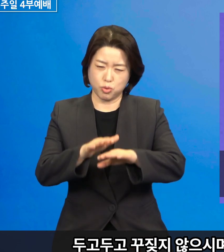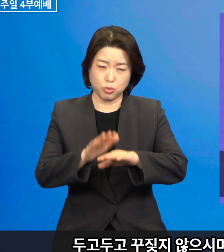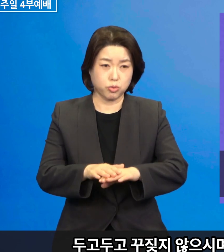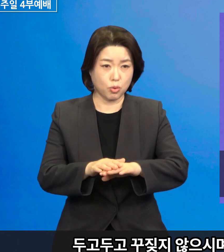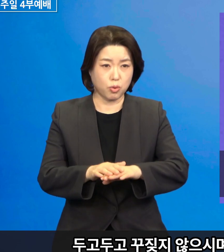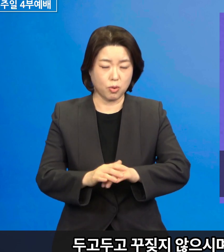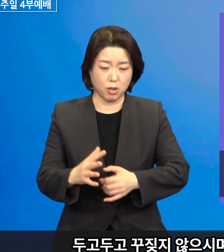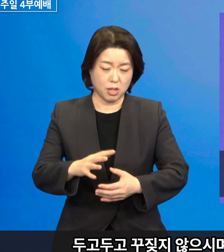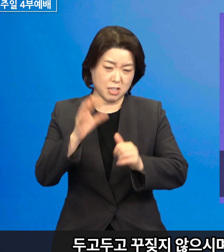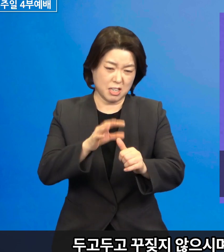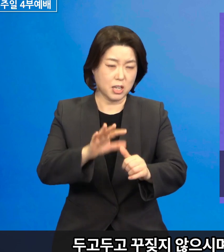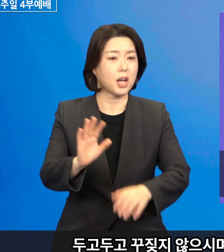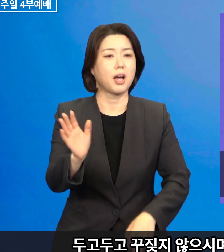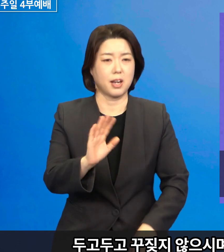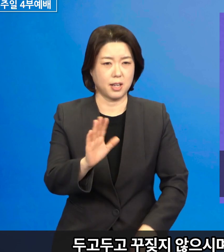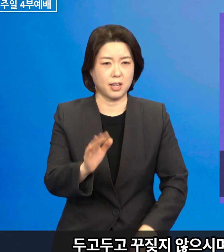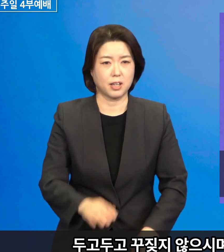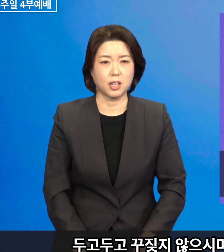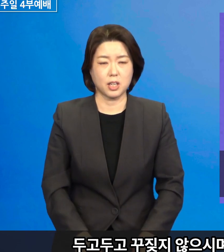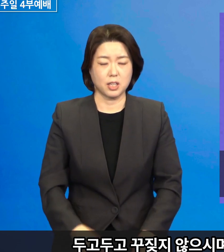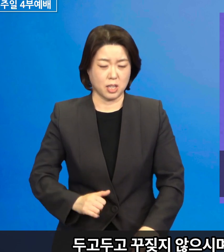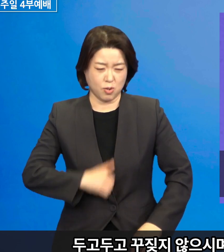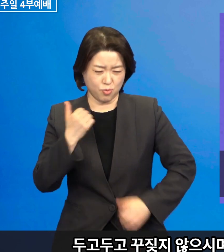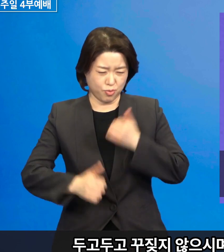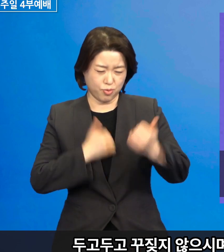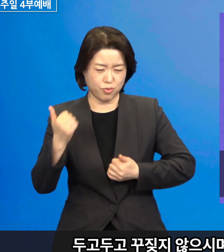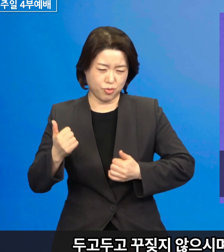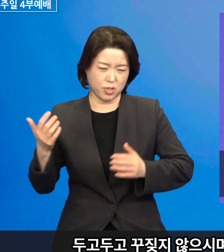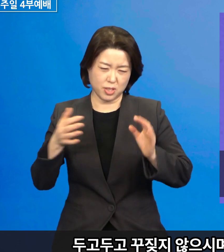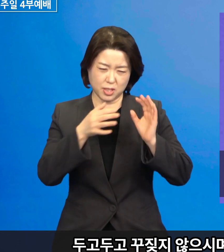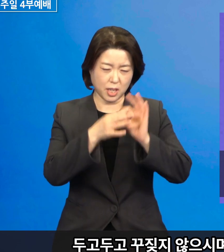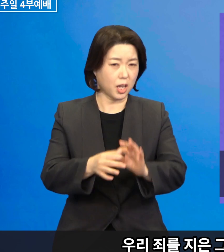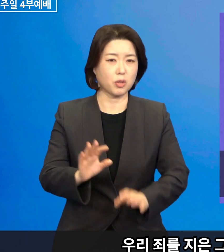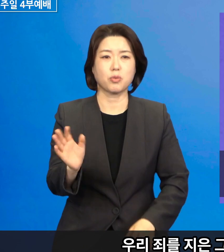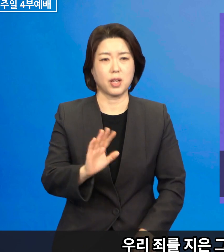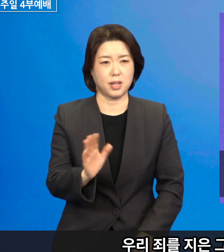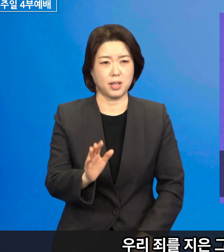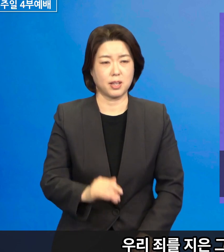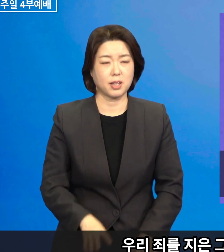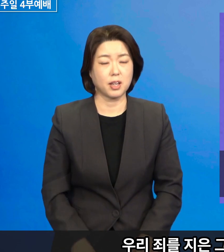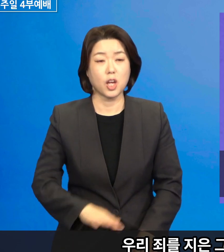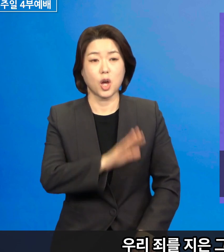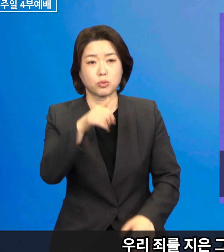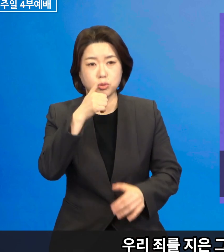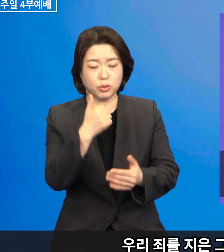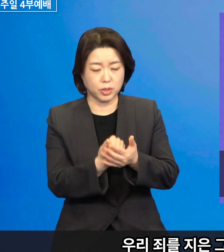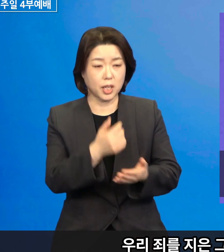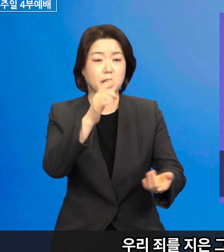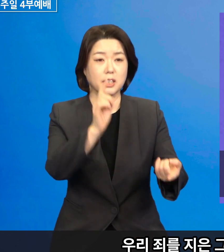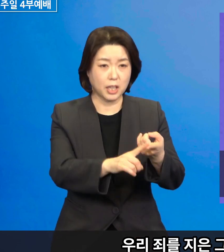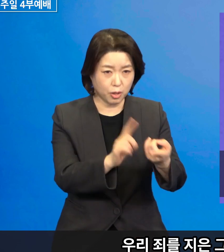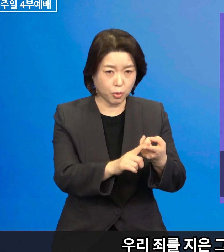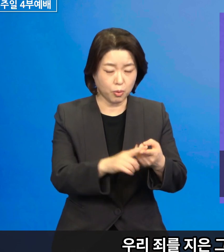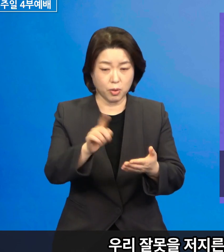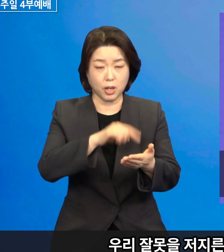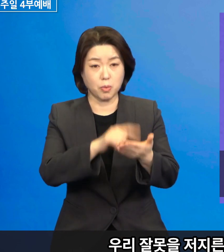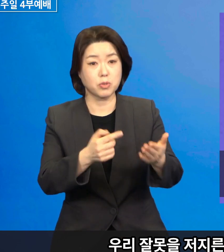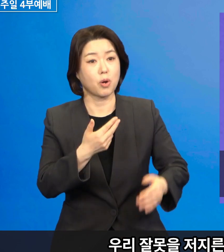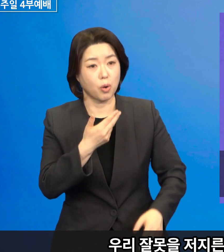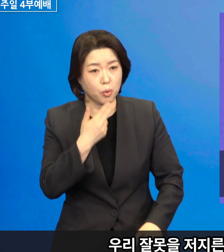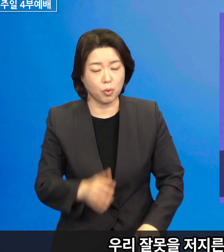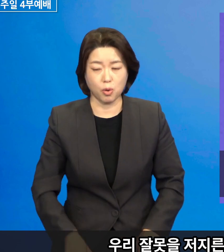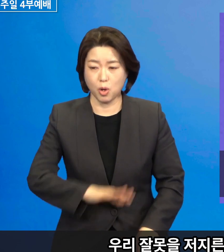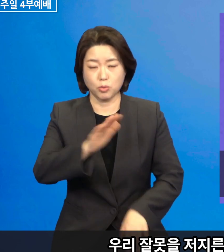두고 꾸짖지 않으시며 노를 끝없이 품지 않으신다. 우리 죄를 지은 그대로 갚지 않으시고